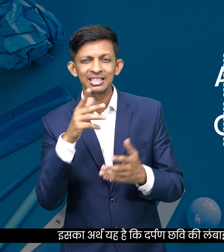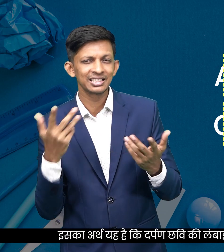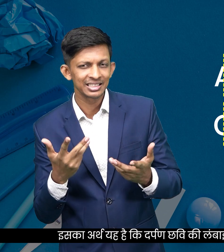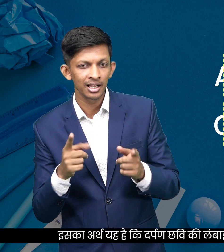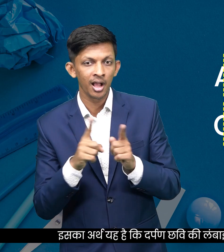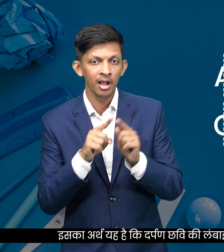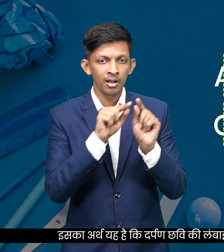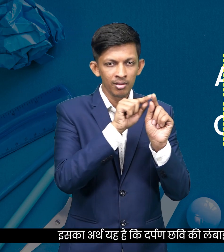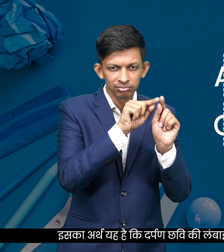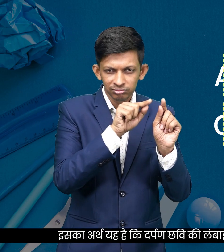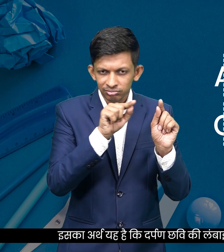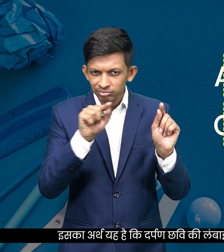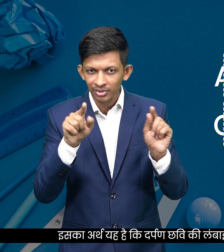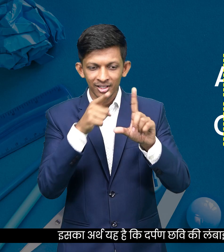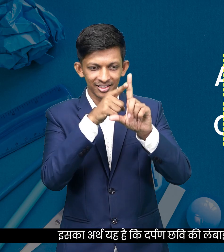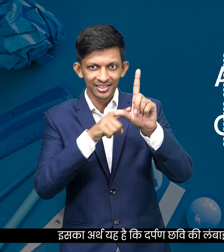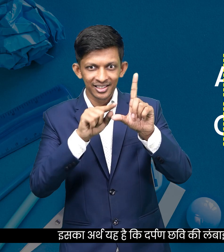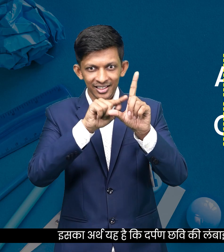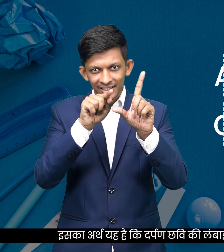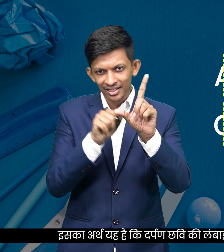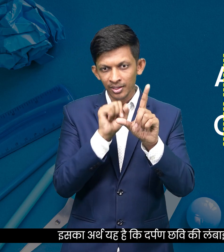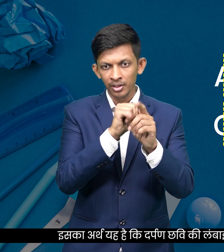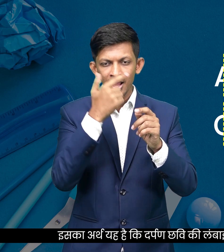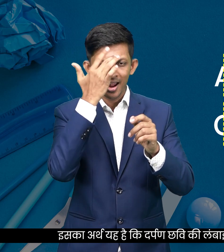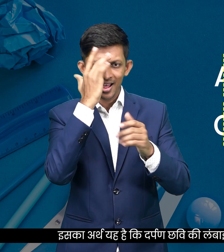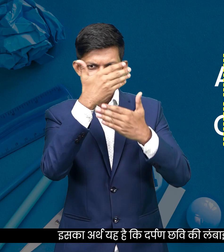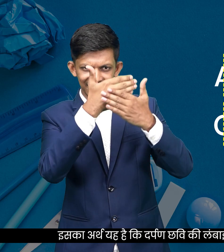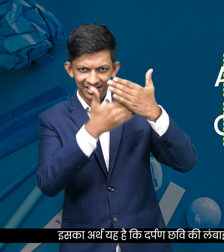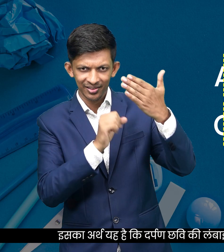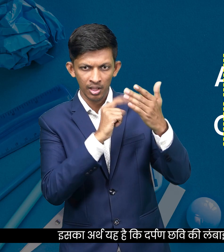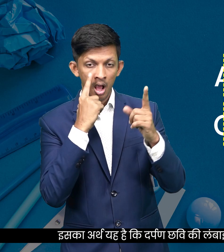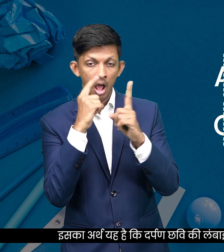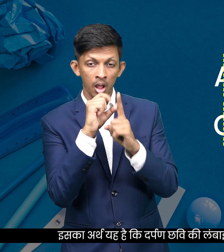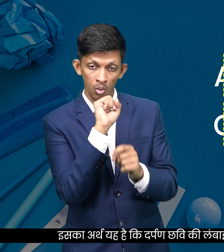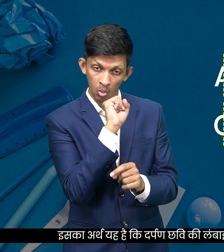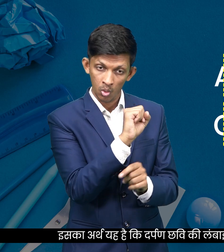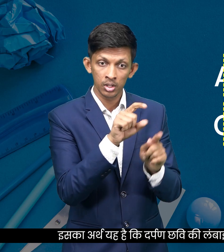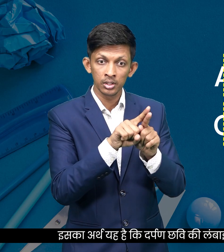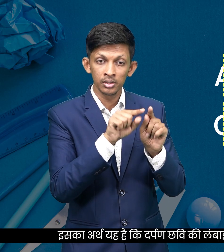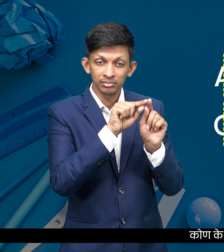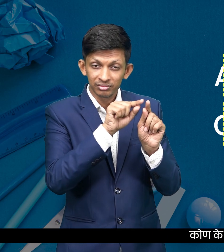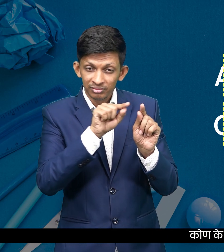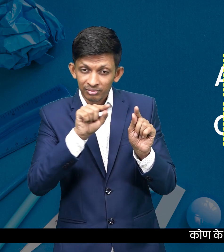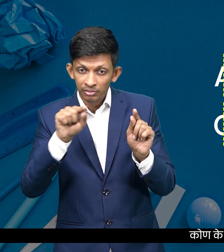इसका अर्थ यह है कि दर्पण छवि की लंबाई और कोण वास्तविक छवि की लंबाई और कोण के समान